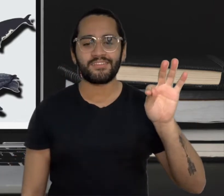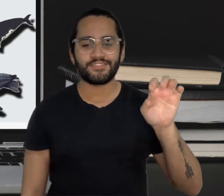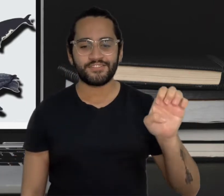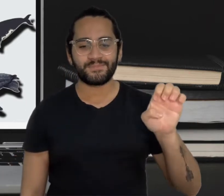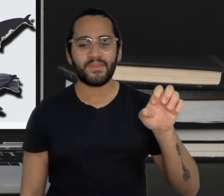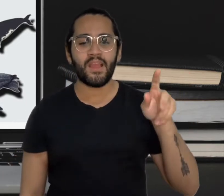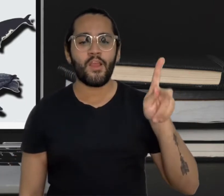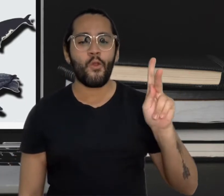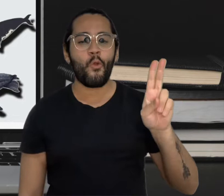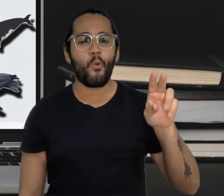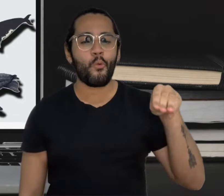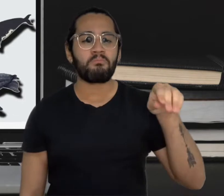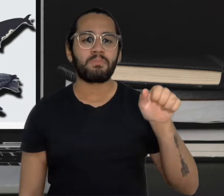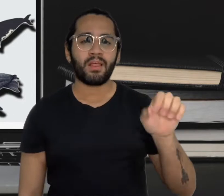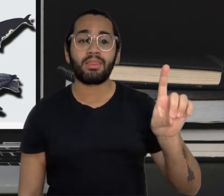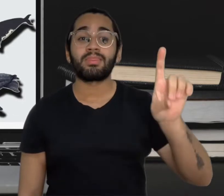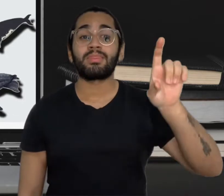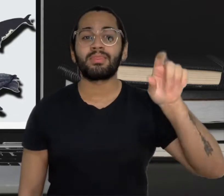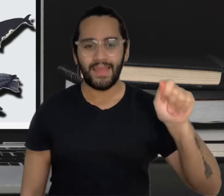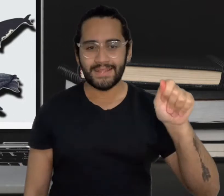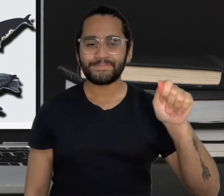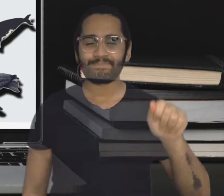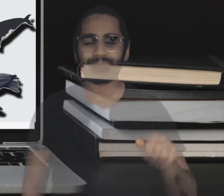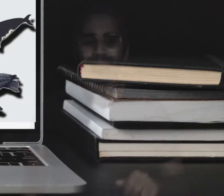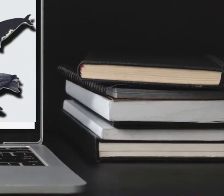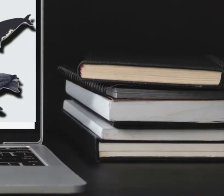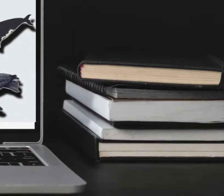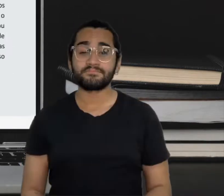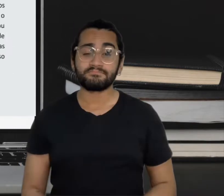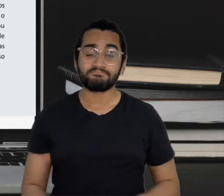nome dela é Cat Kumada e este é o sinal dela.